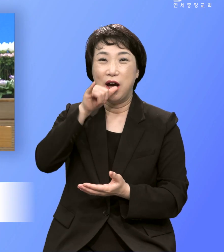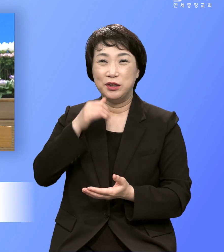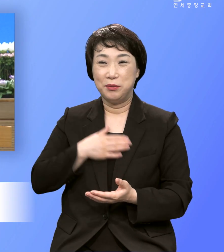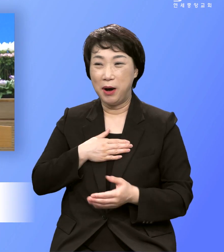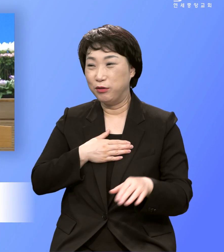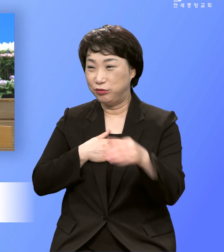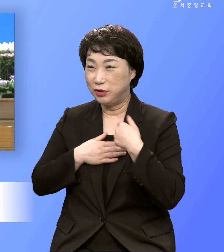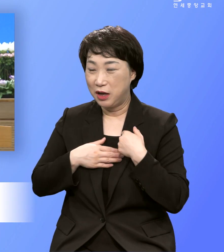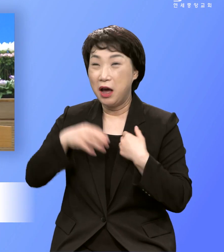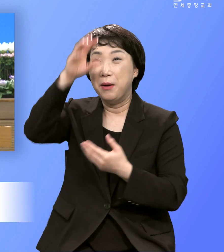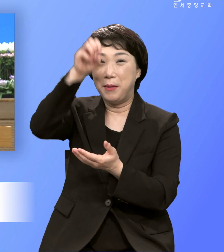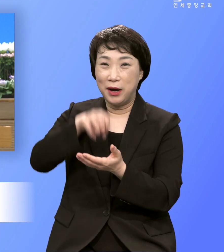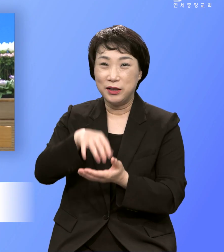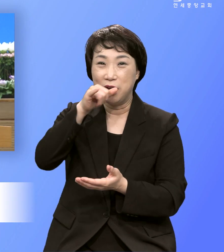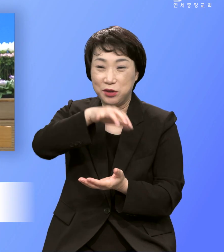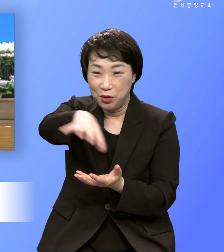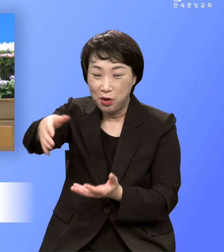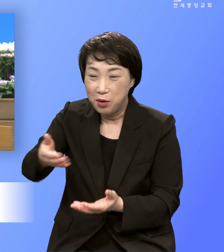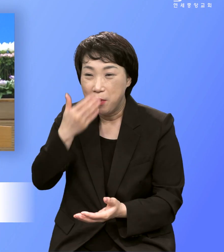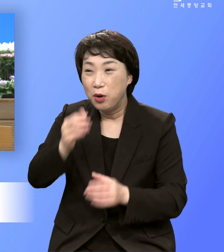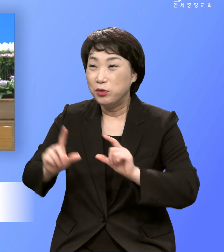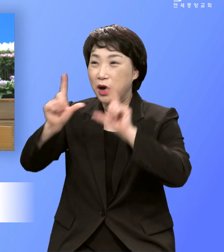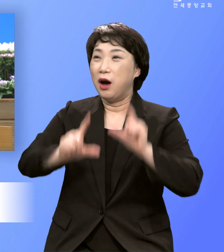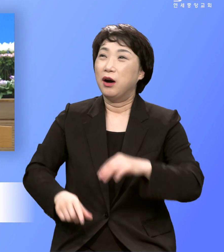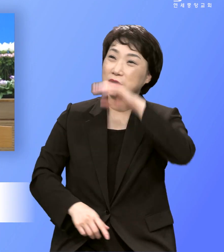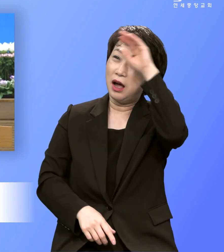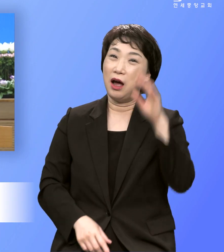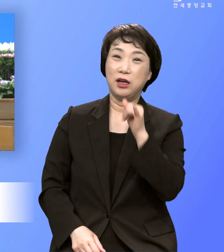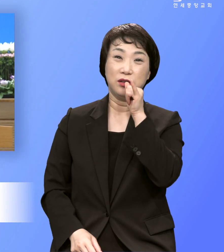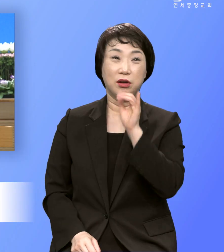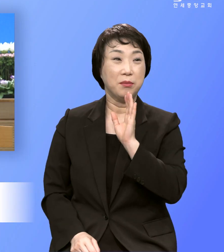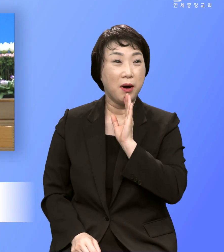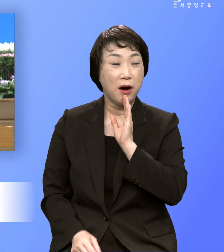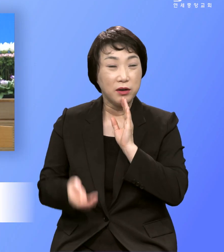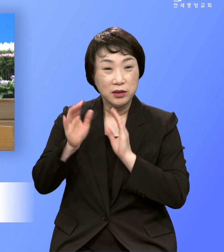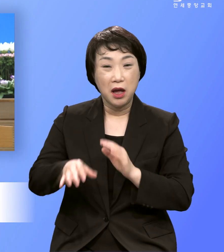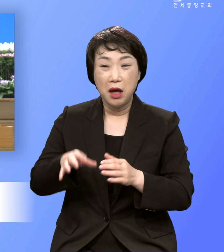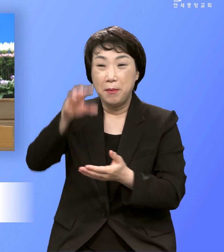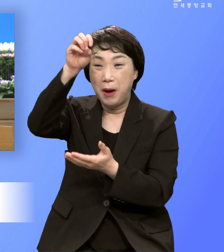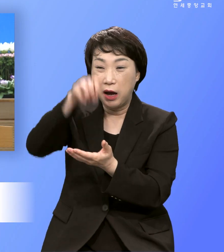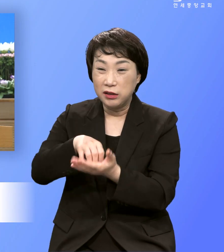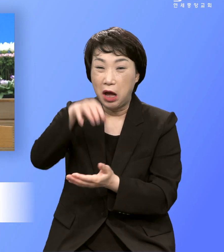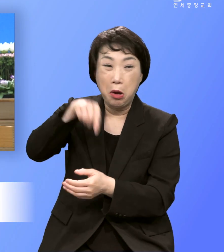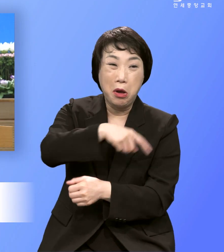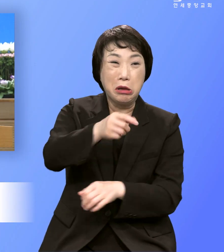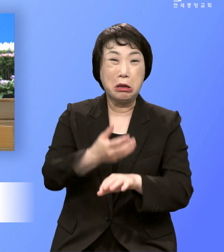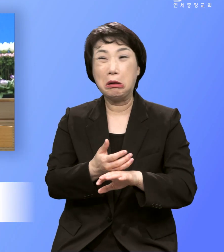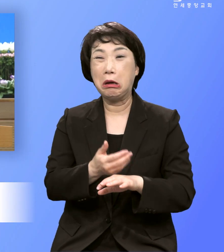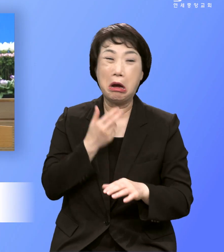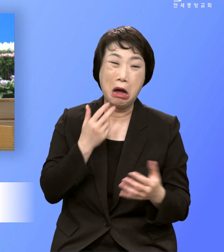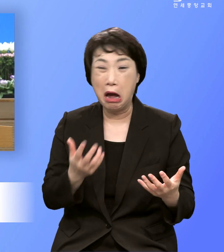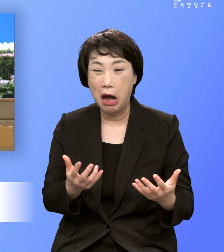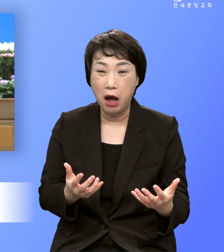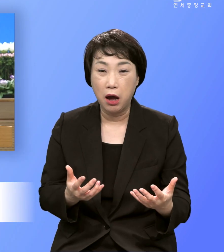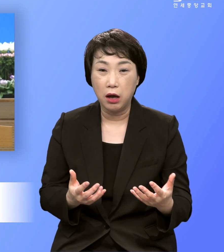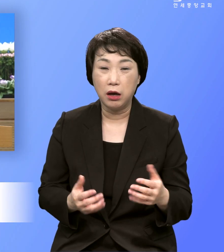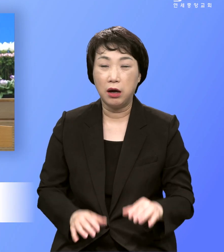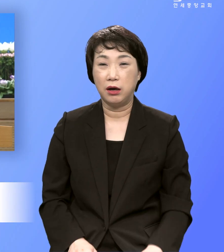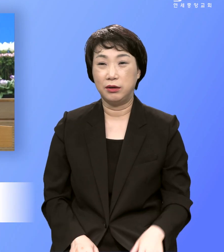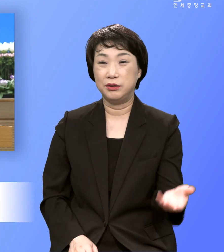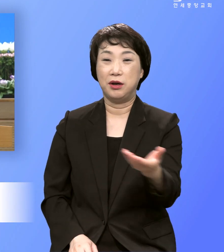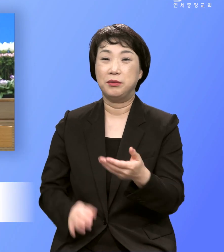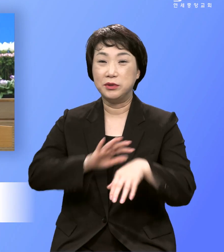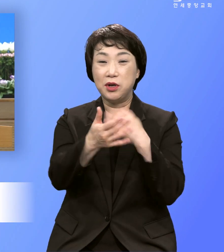우리에게는 만나가 있어서 살잖아. 이래야 되는데 만나 외에는 다른 것이 없다. 그래서